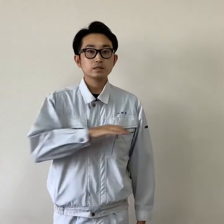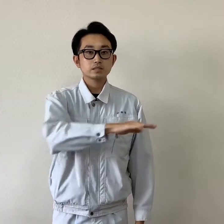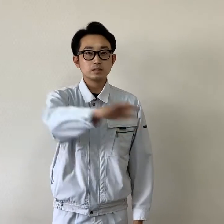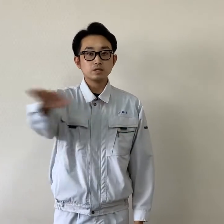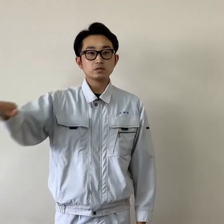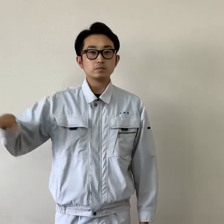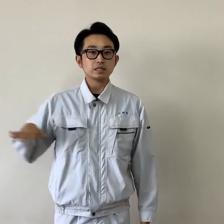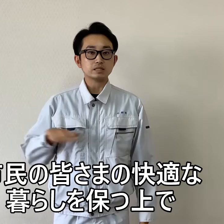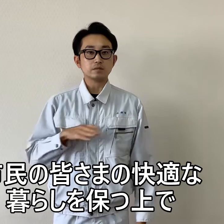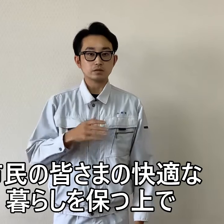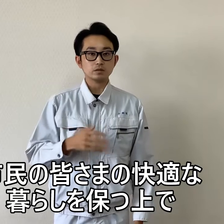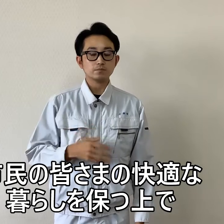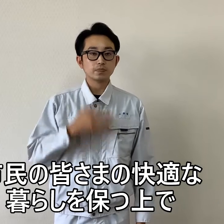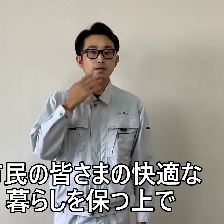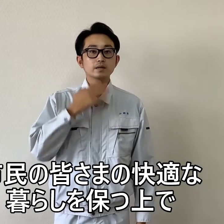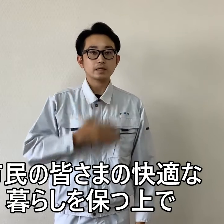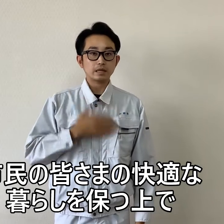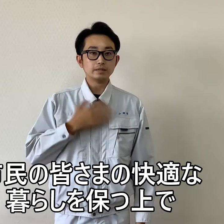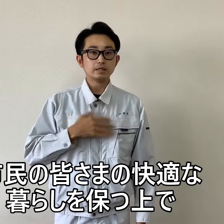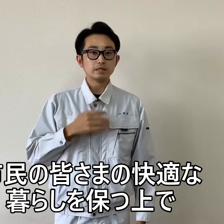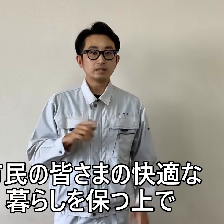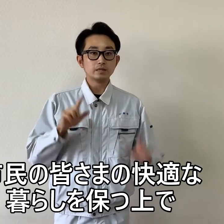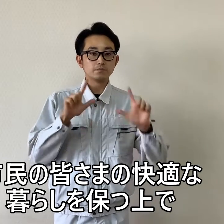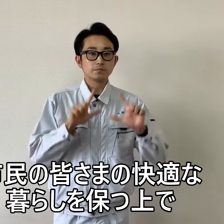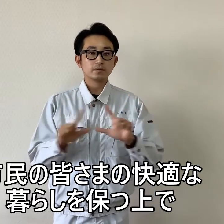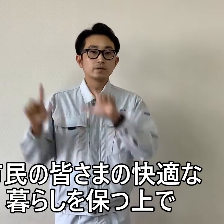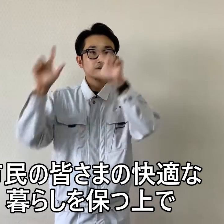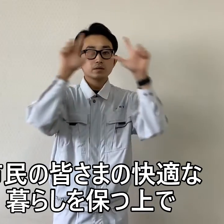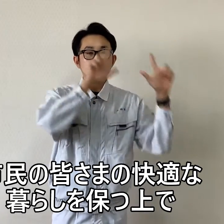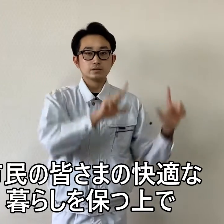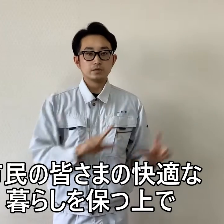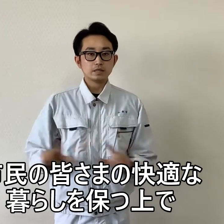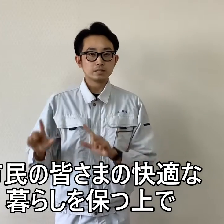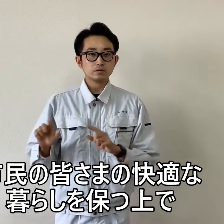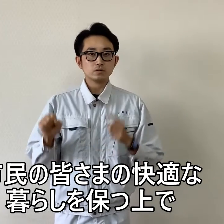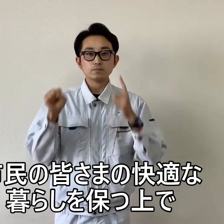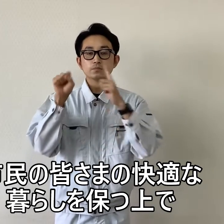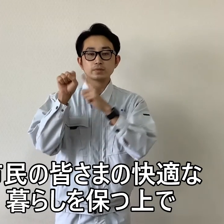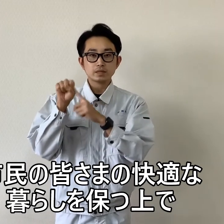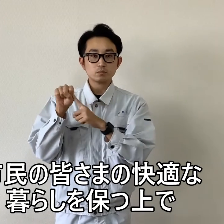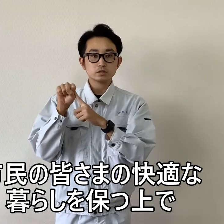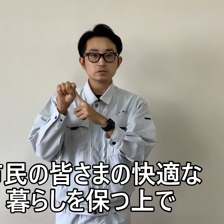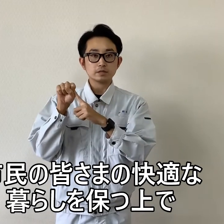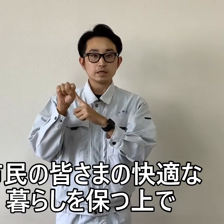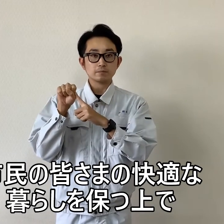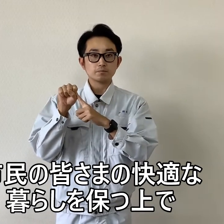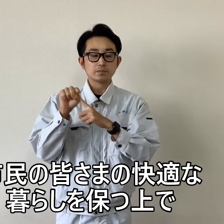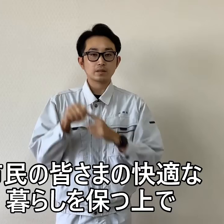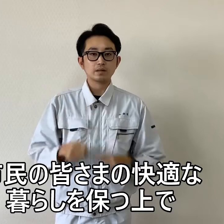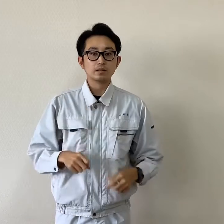市民の皆様の快適な暮らしを保つ上で